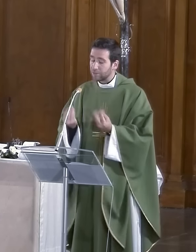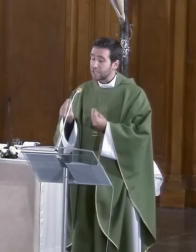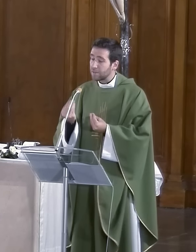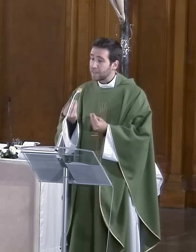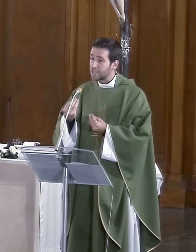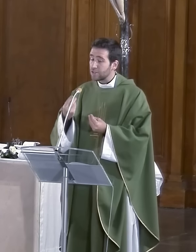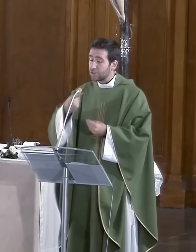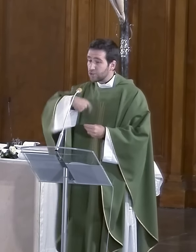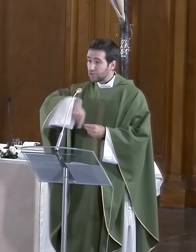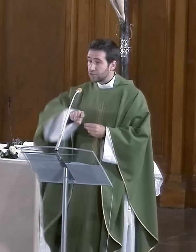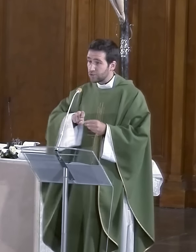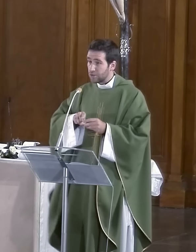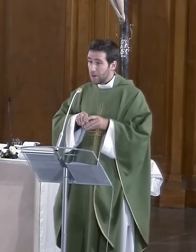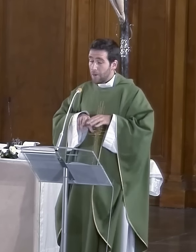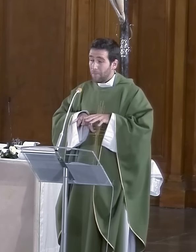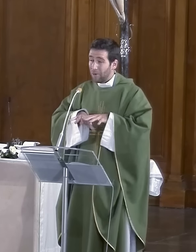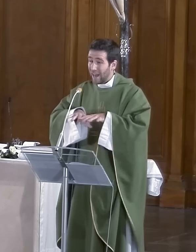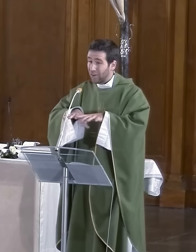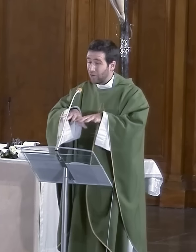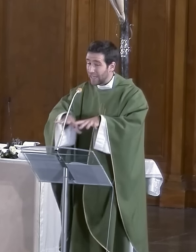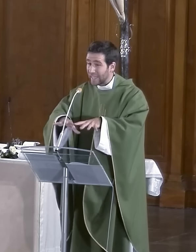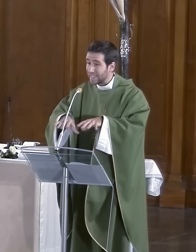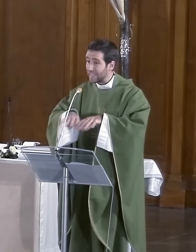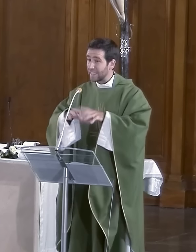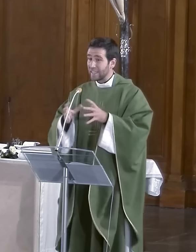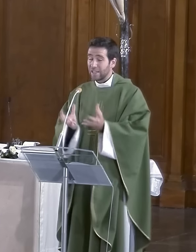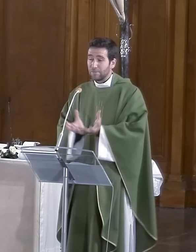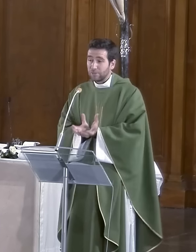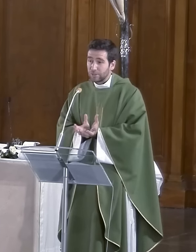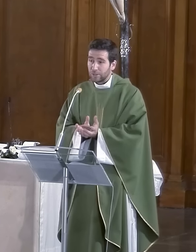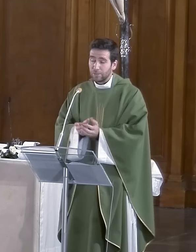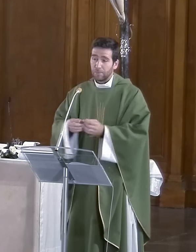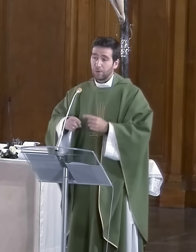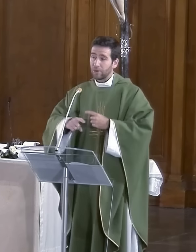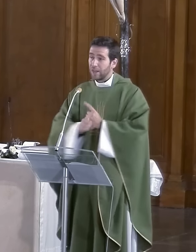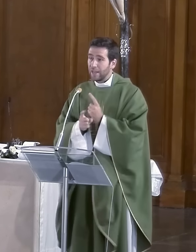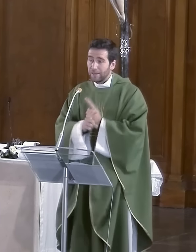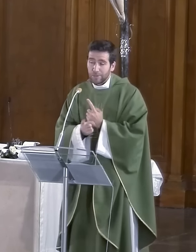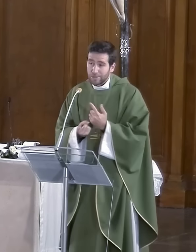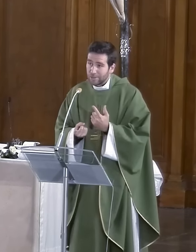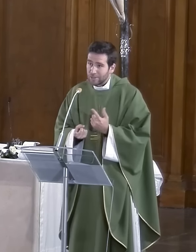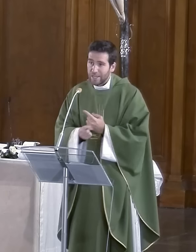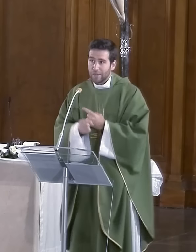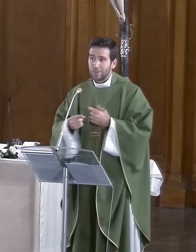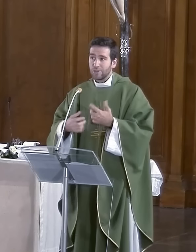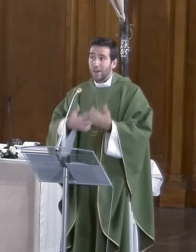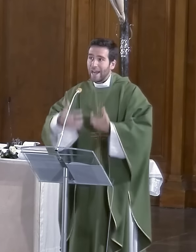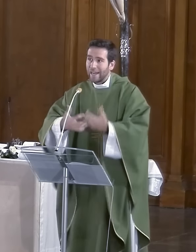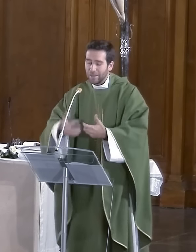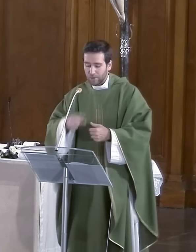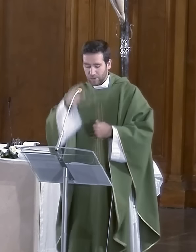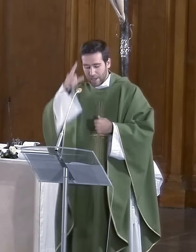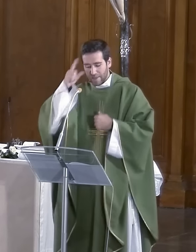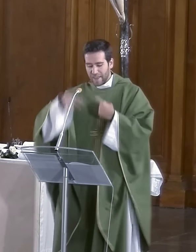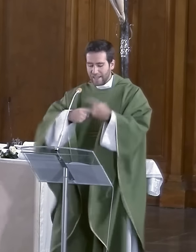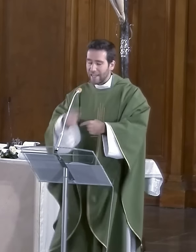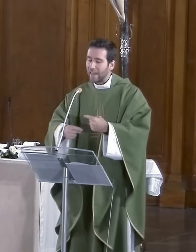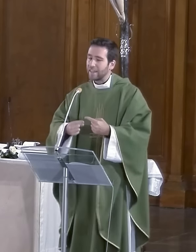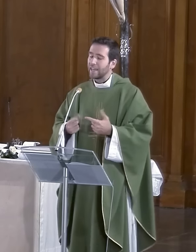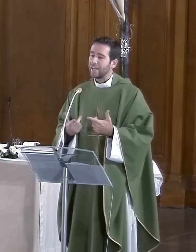porque muchas veces nosotros, por la corriente del mundo, por pues los nervios, ¿no?, el ritmo